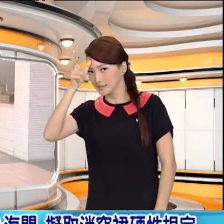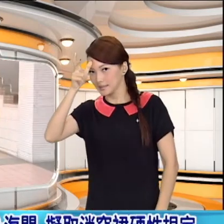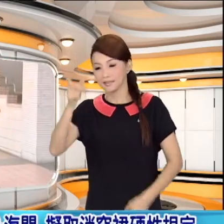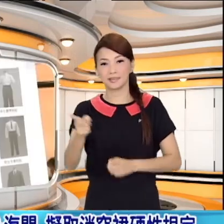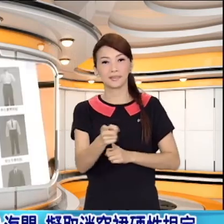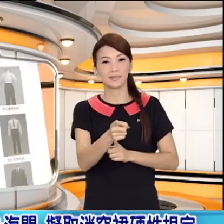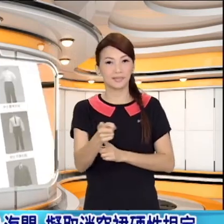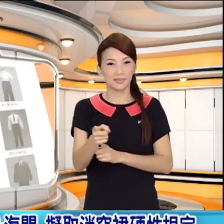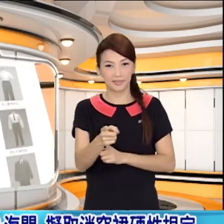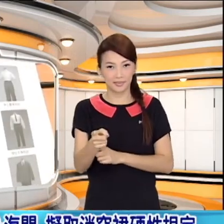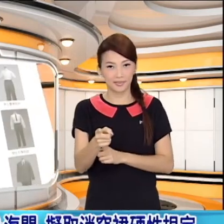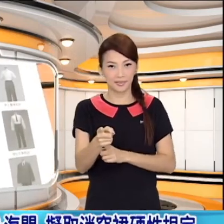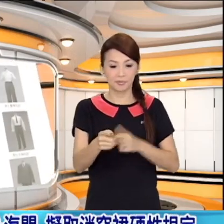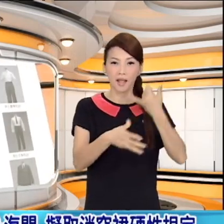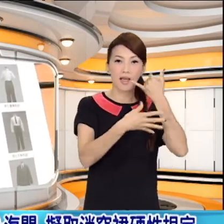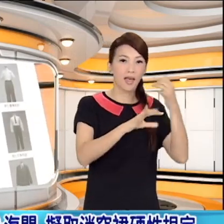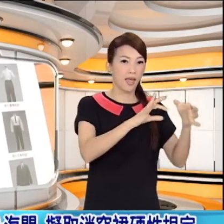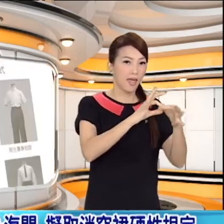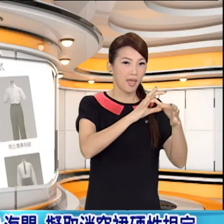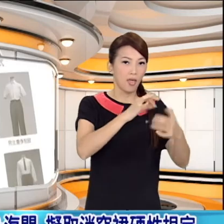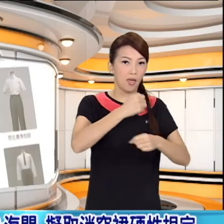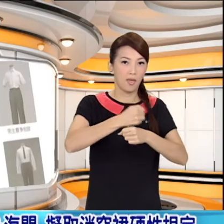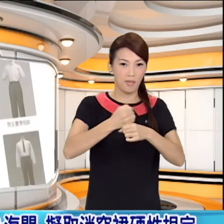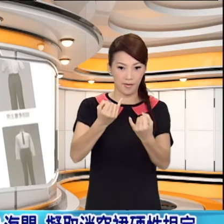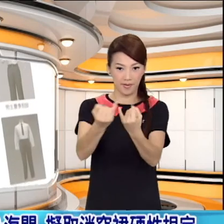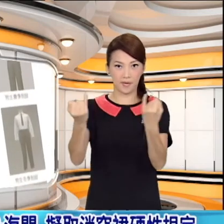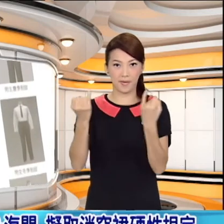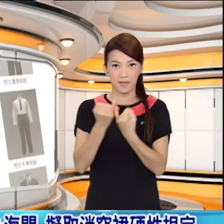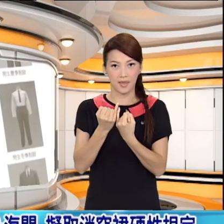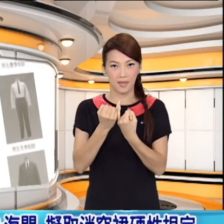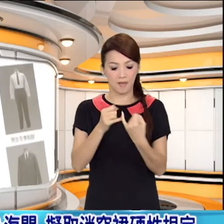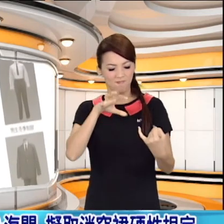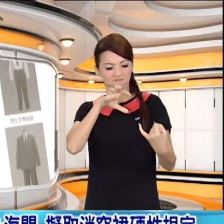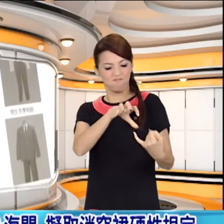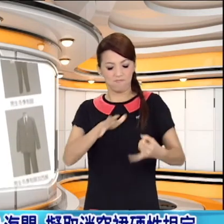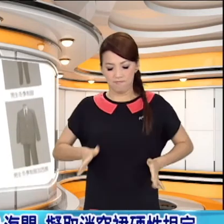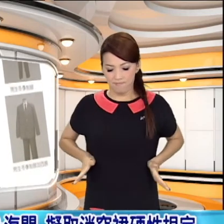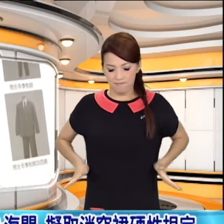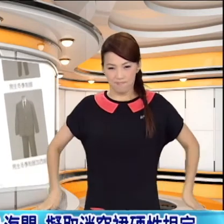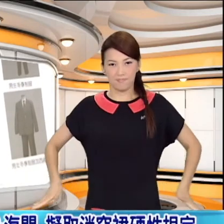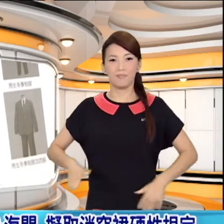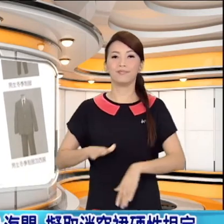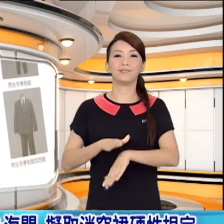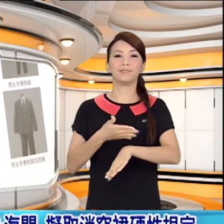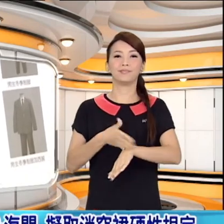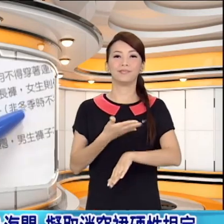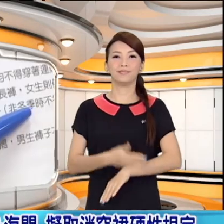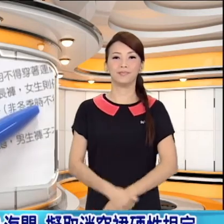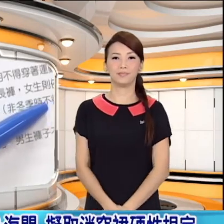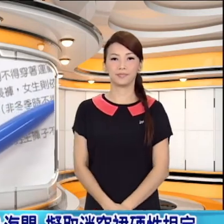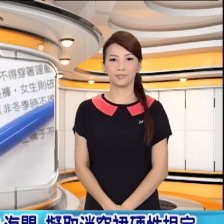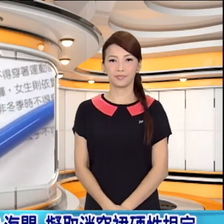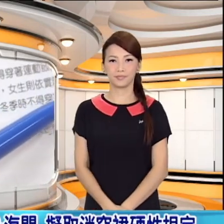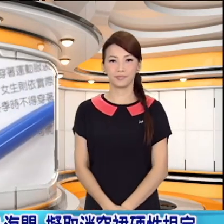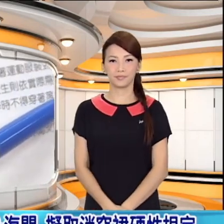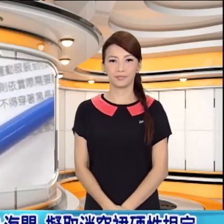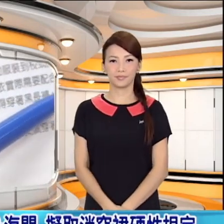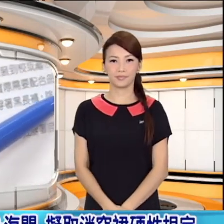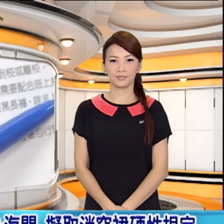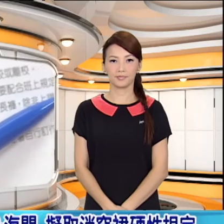算从公家机关做起，不再硬性规定警察、消防及海关等女性员工穿裙